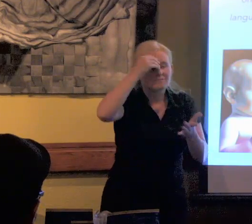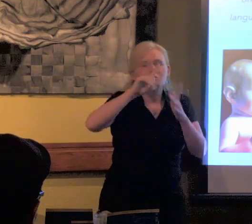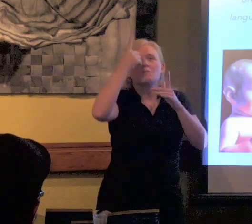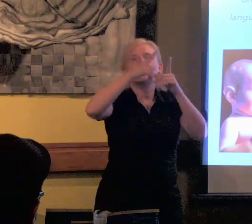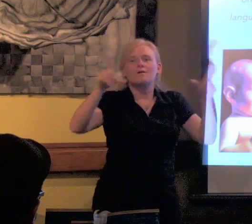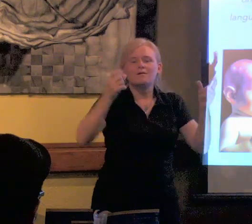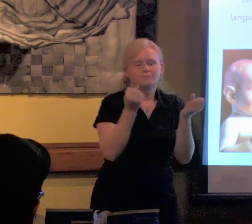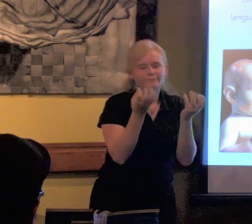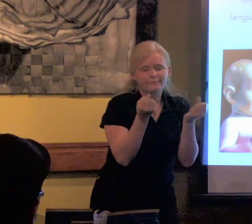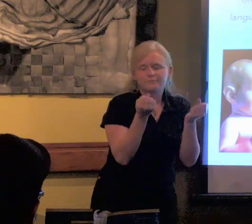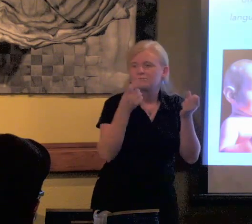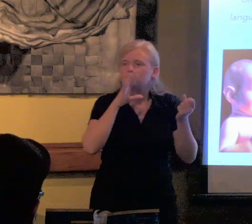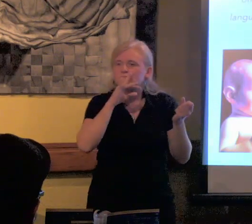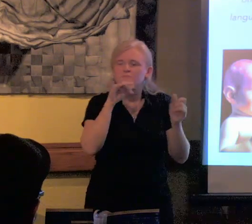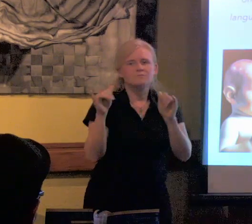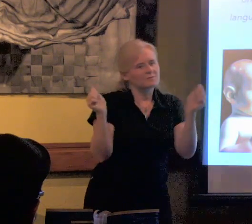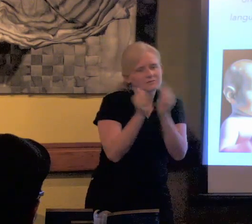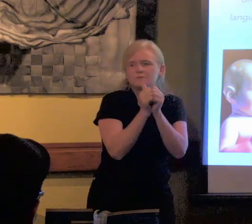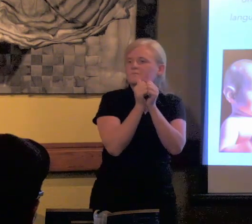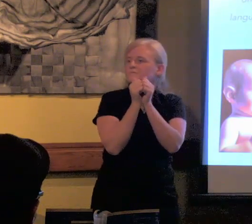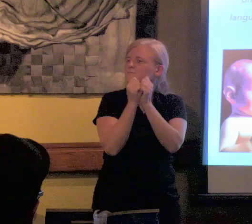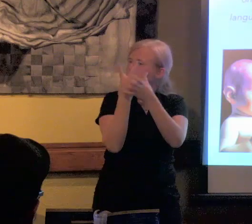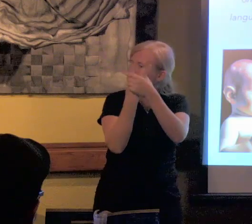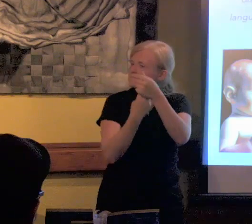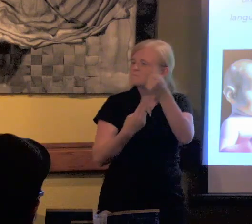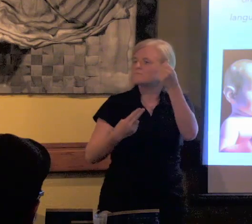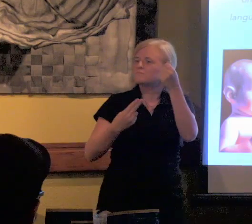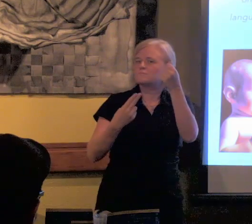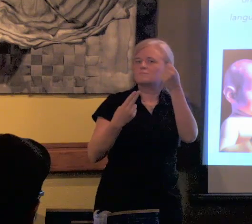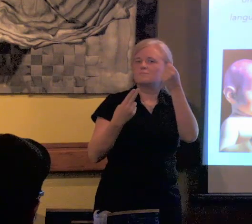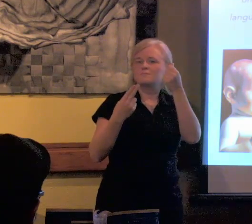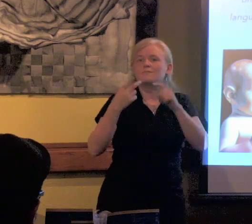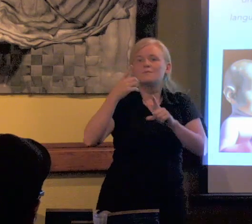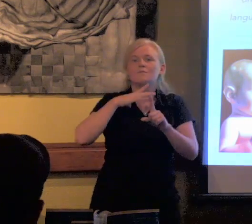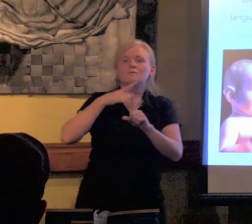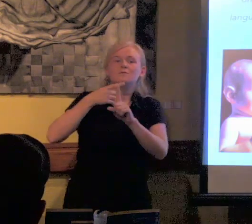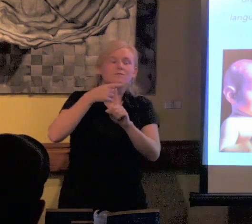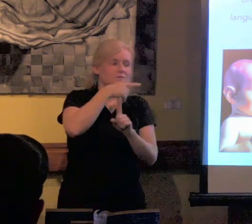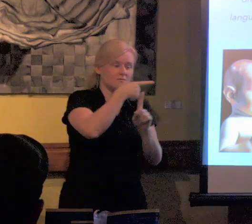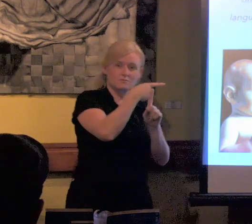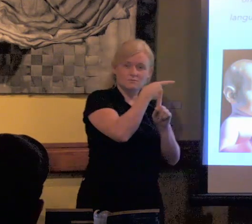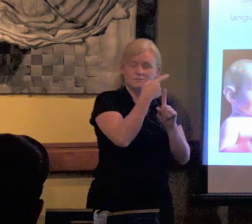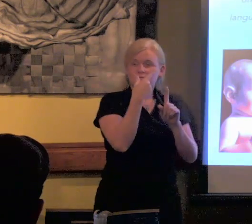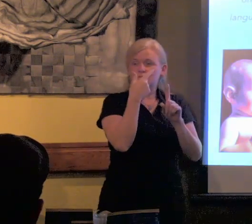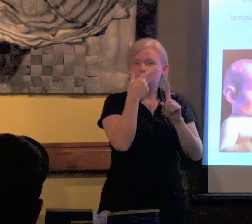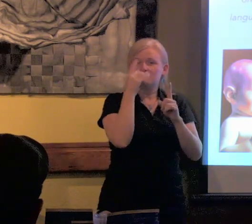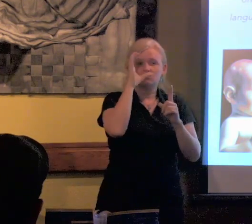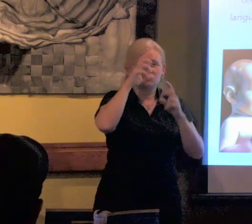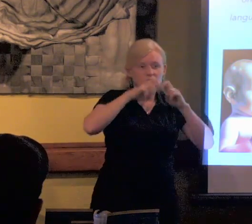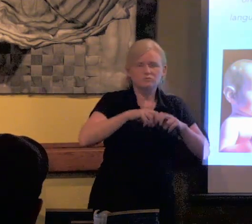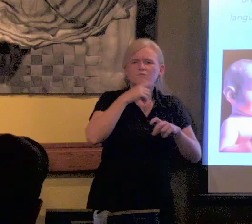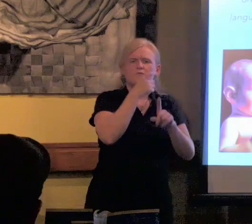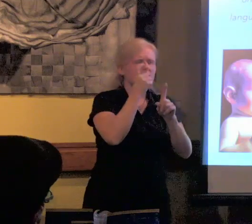Alors c'est là qu'on se rend compte que finalement, de donner une langue première aux personnes sourdes, c'est important que ce soit sur le plan